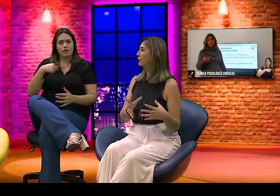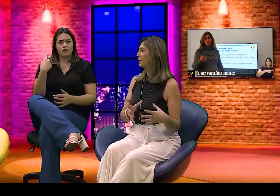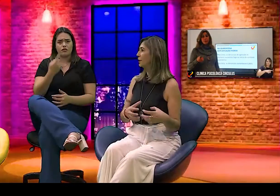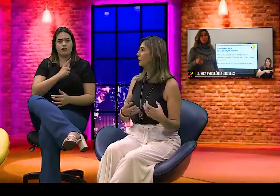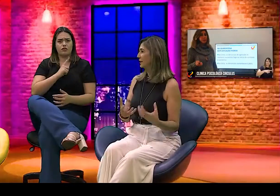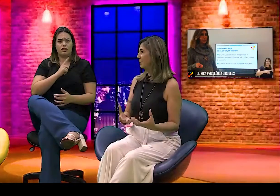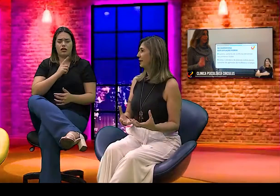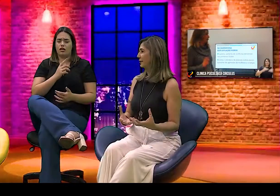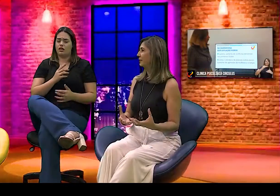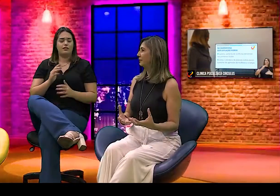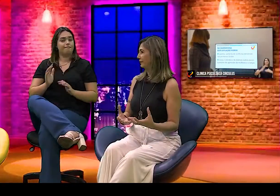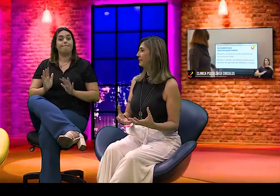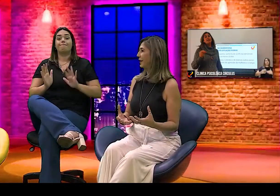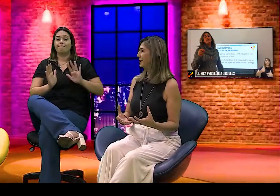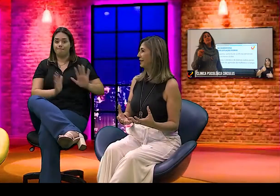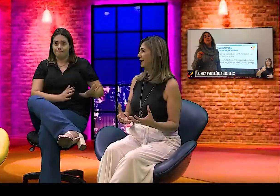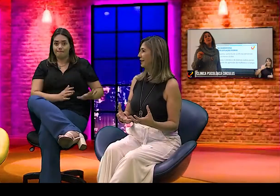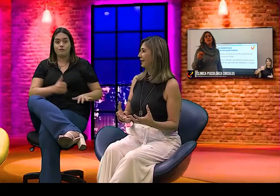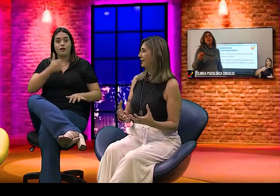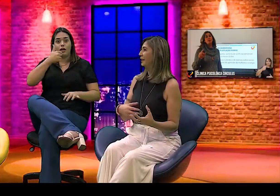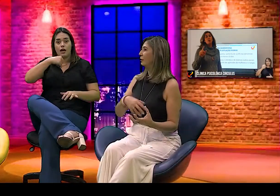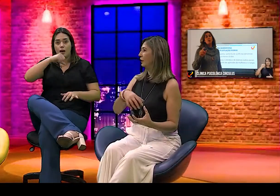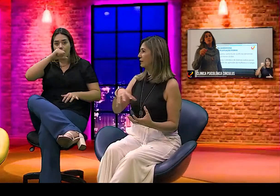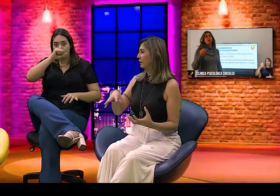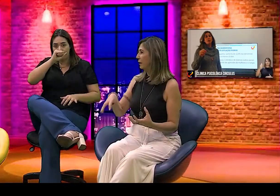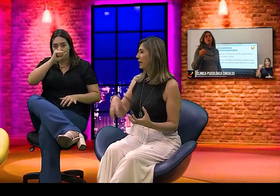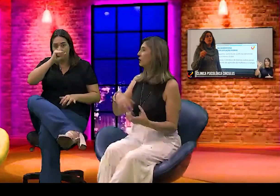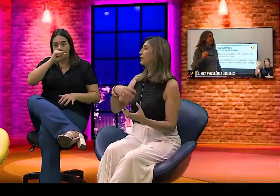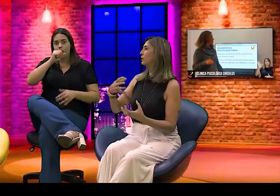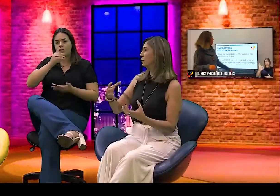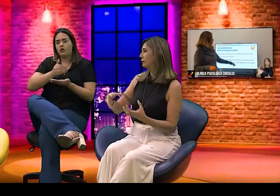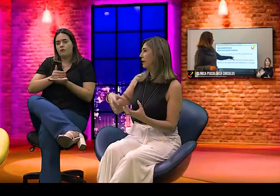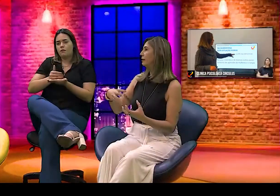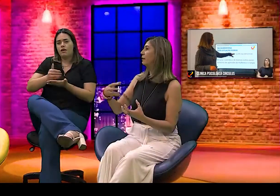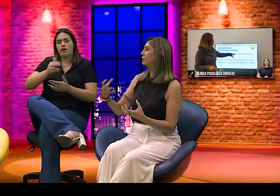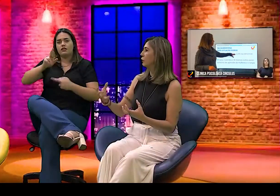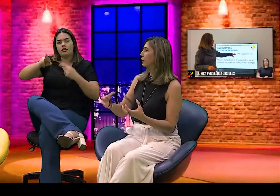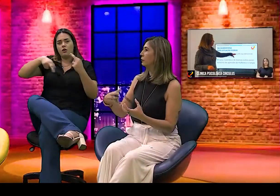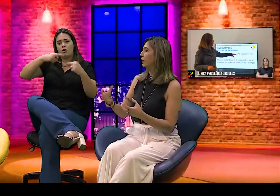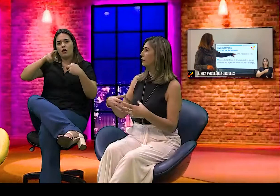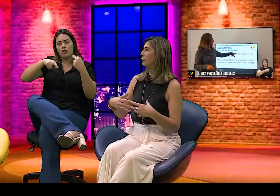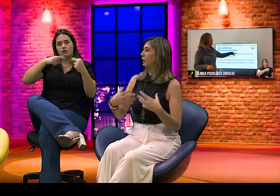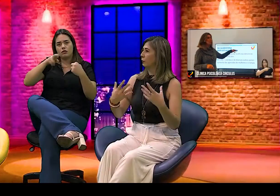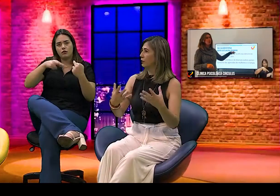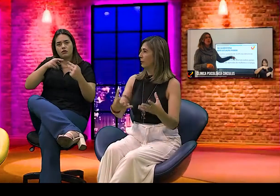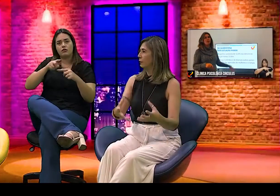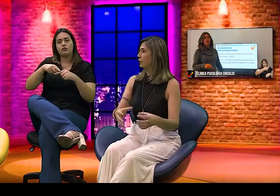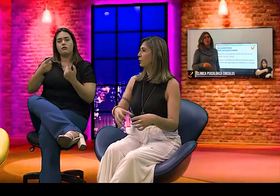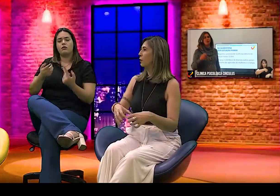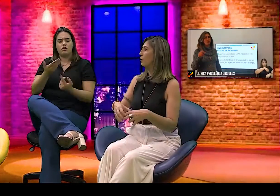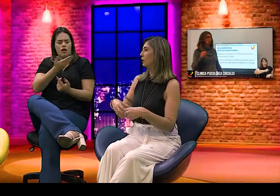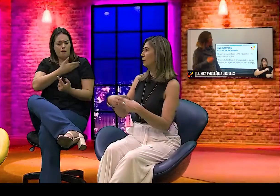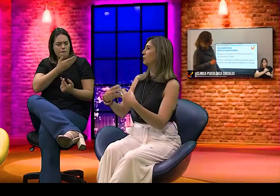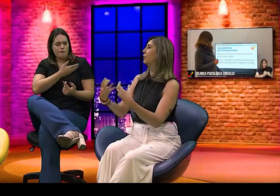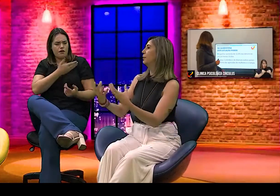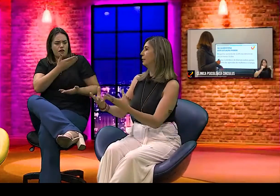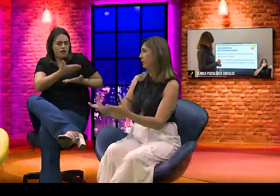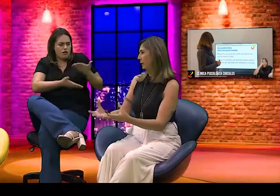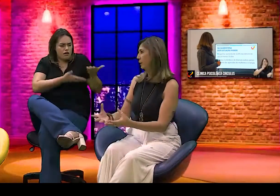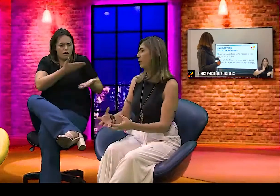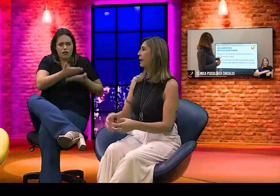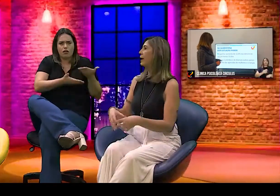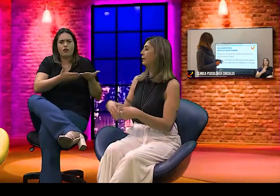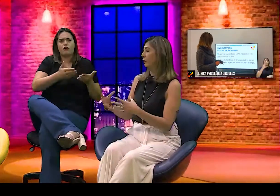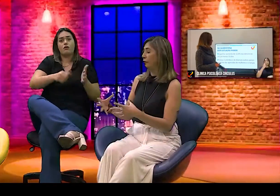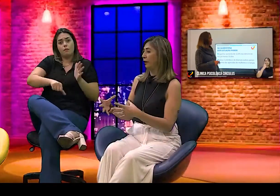lá com a nossa mãe no nascimento, né? Dentro da nossa família, depois a gente vai transformando isso, colocando para os amigos na escola, depois para o